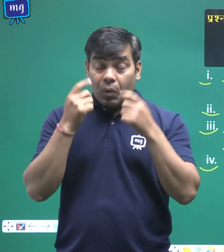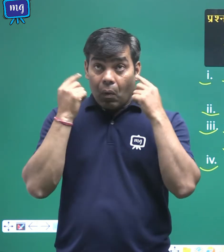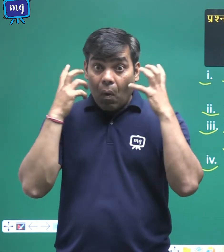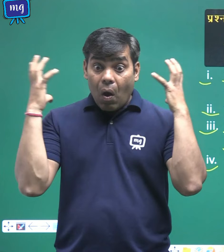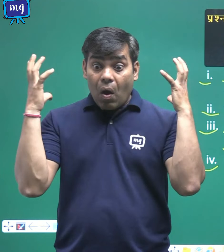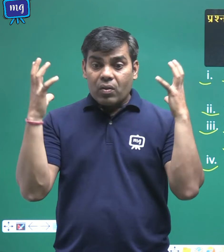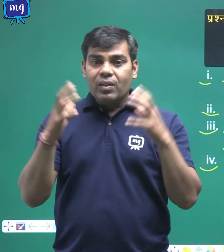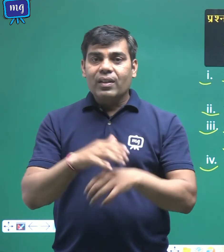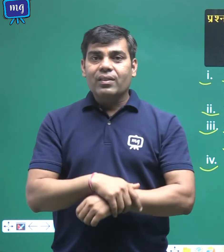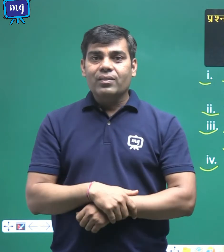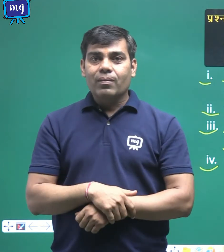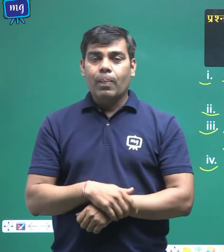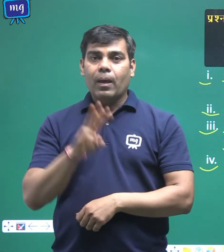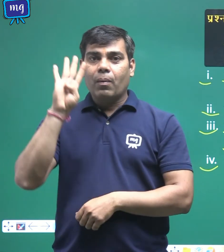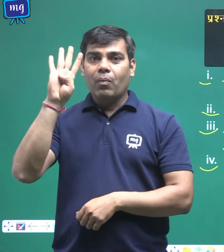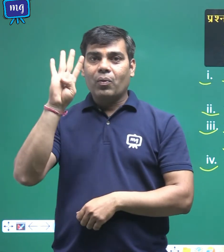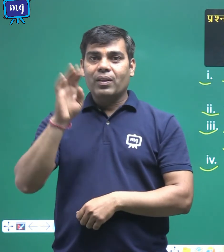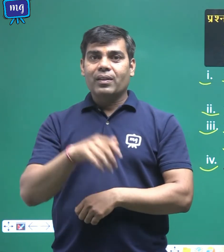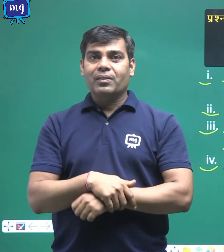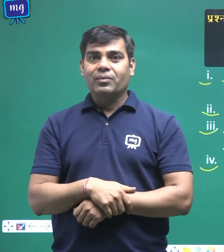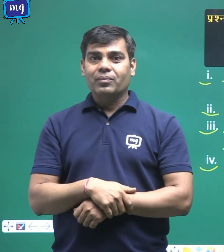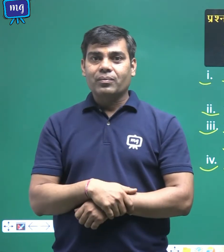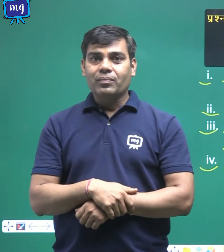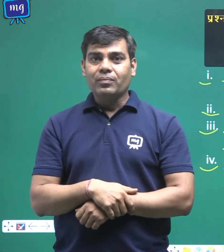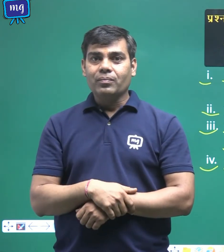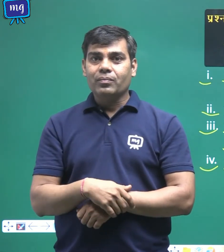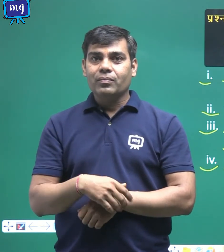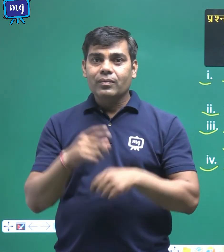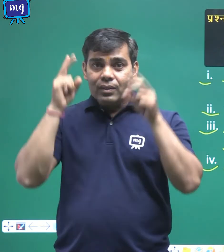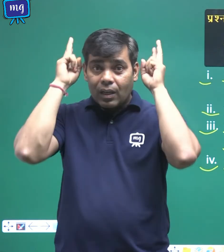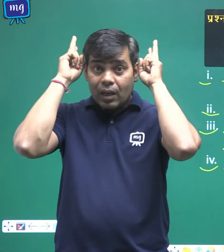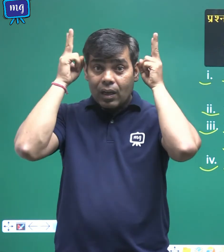चिल्लाई। चौथा है खरगोश तो